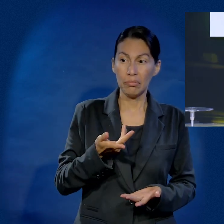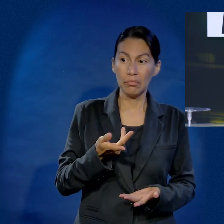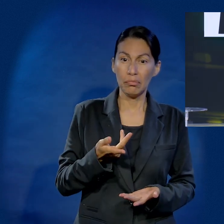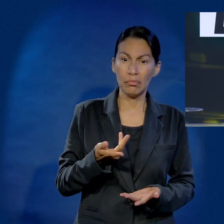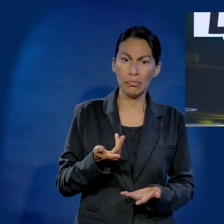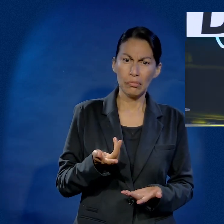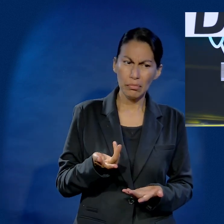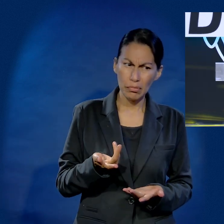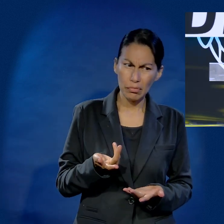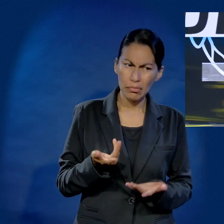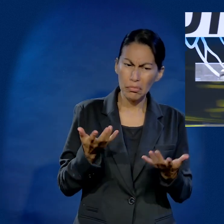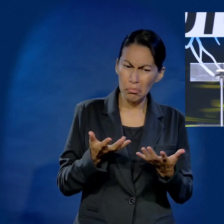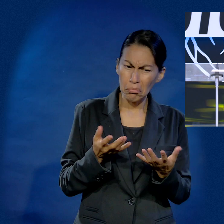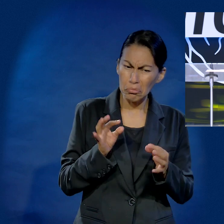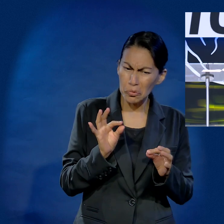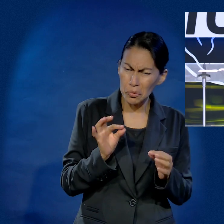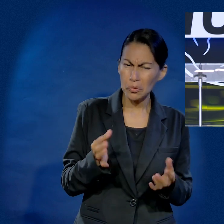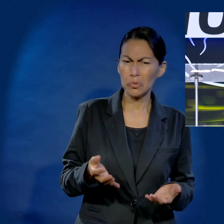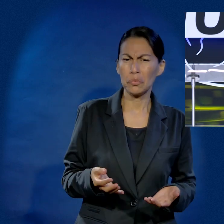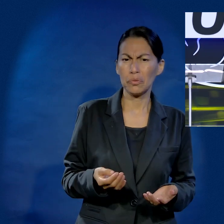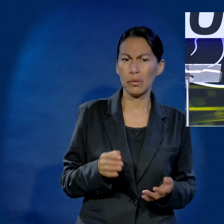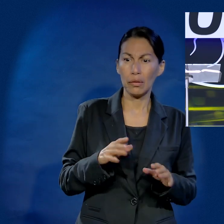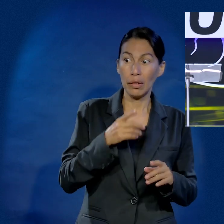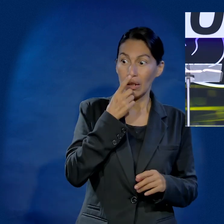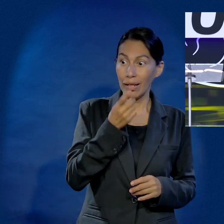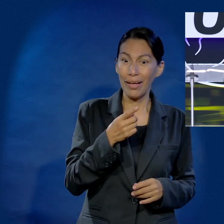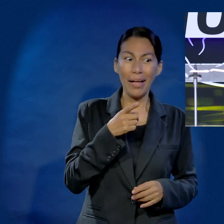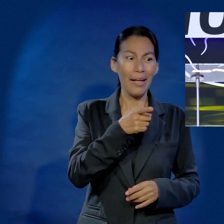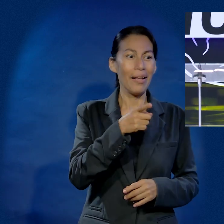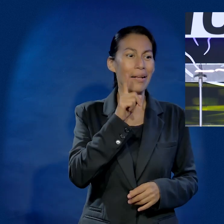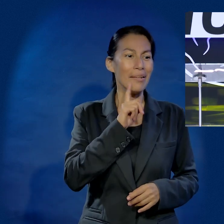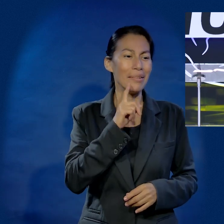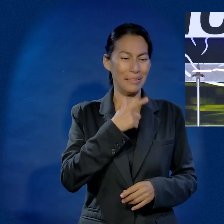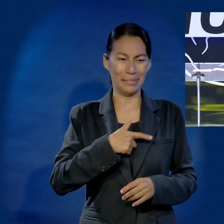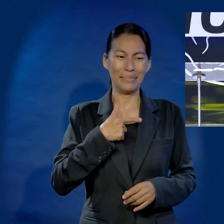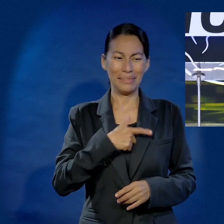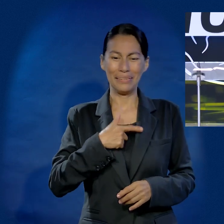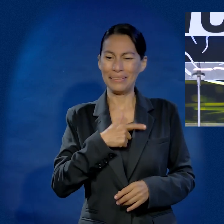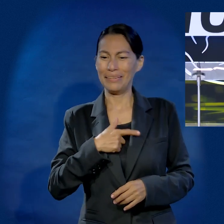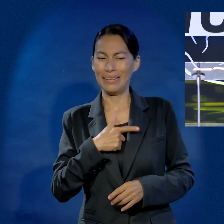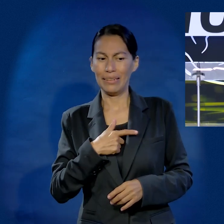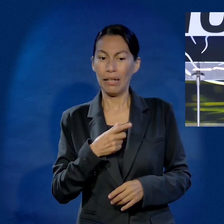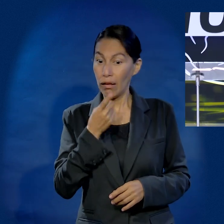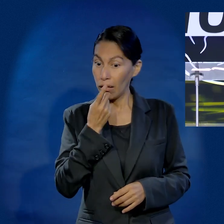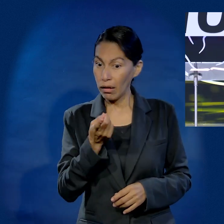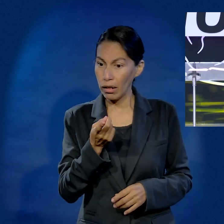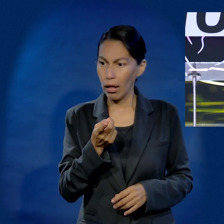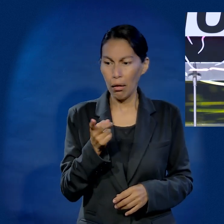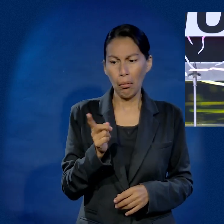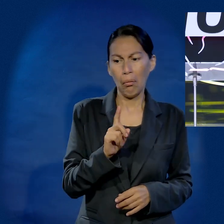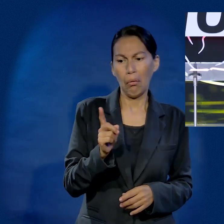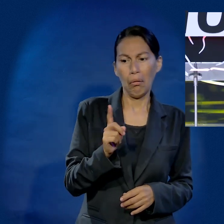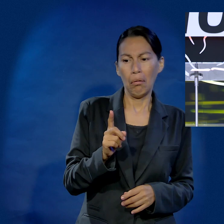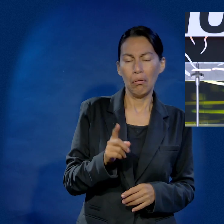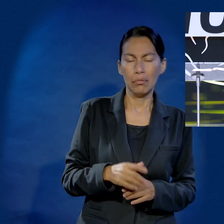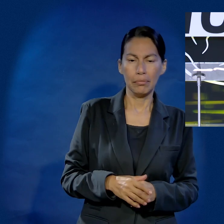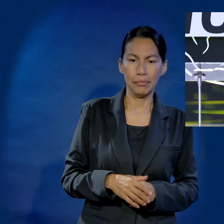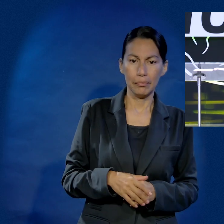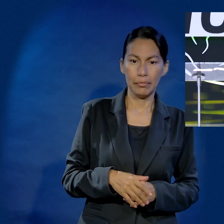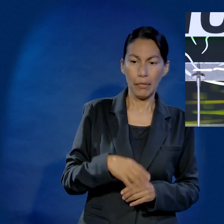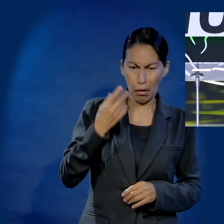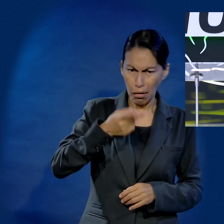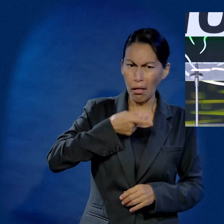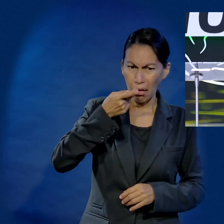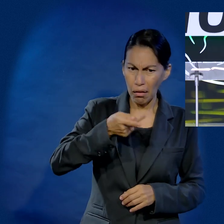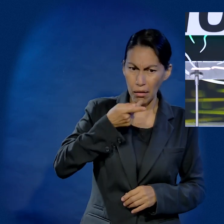traían un proyecto, siempre traían a alguien que les gustaba, siempre, no, es que esa muchacha me gusta, pues dile, no. Pero a veces